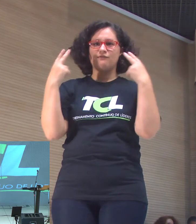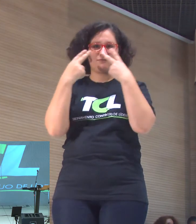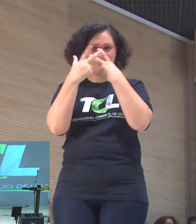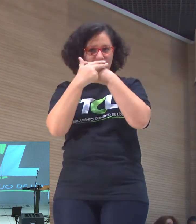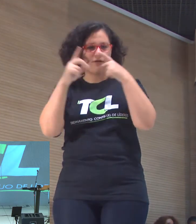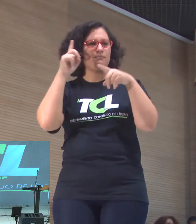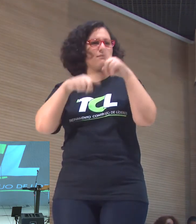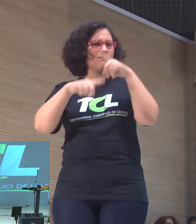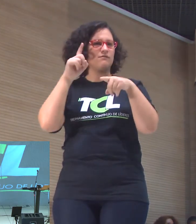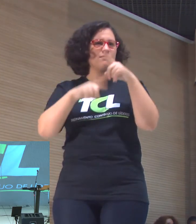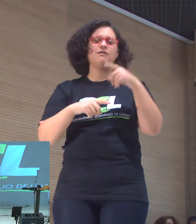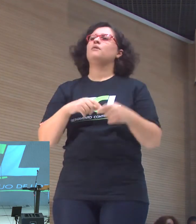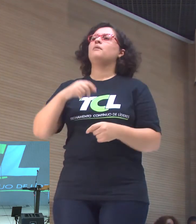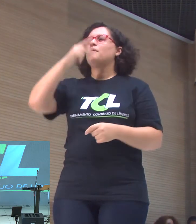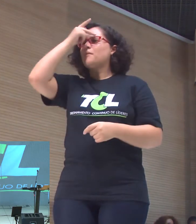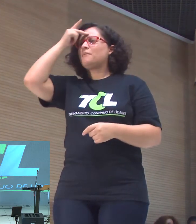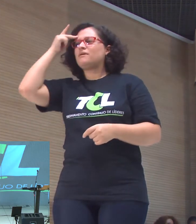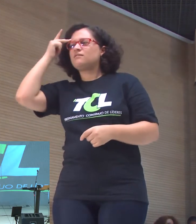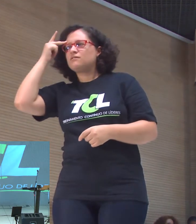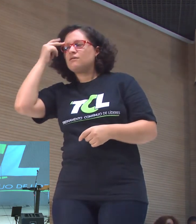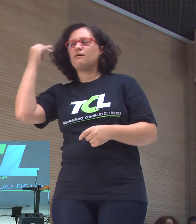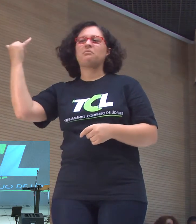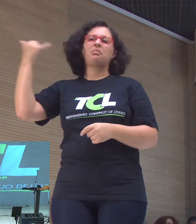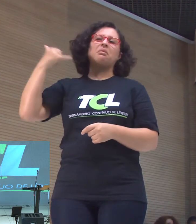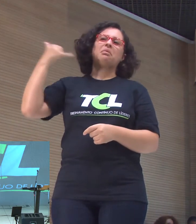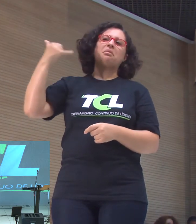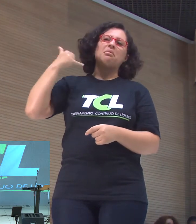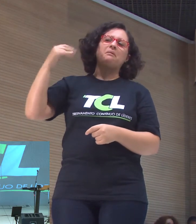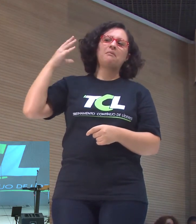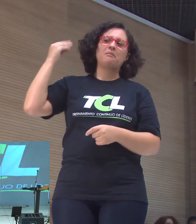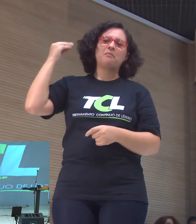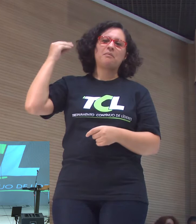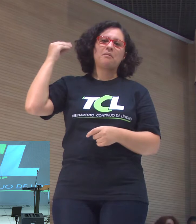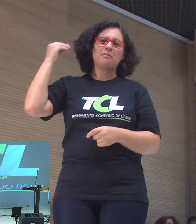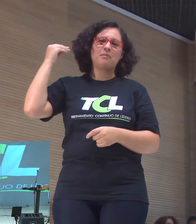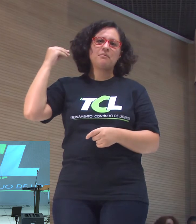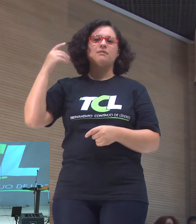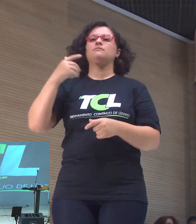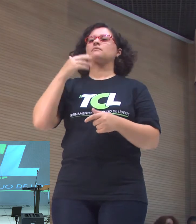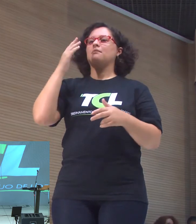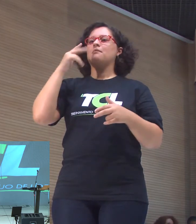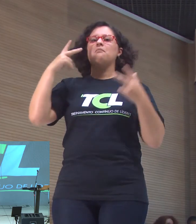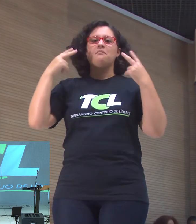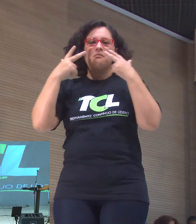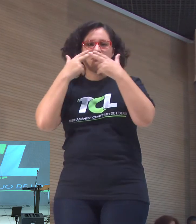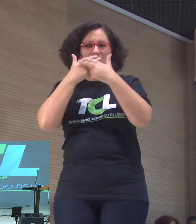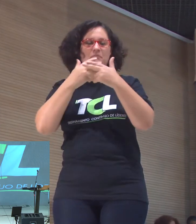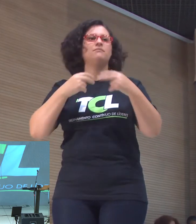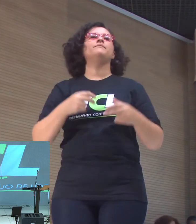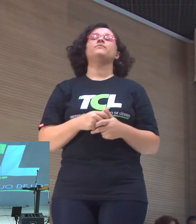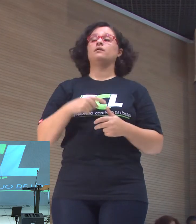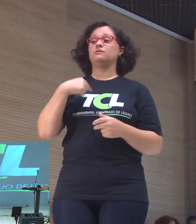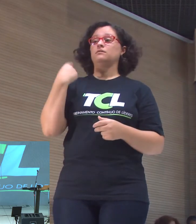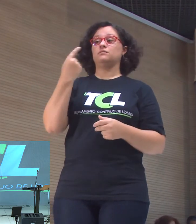desunião. A gente tem que combater os inimigos da unidade. Porque nós